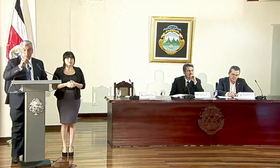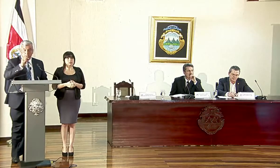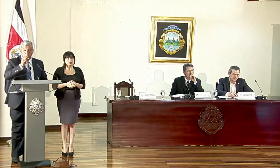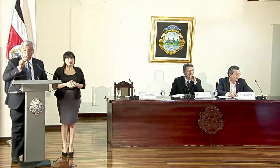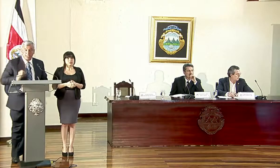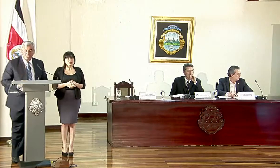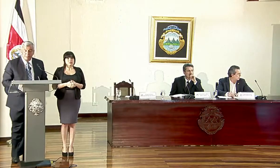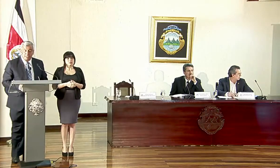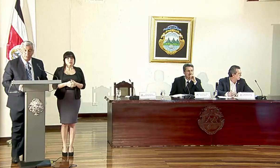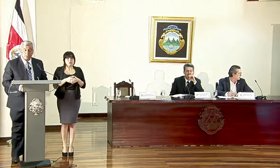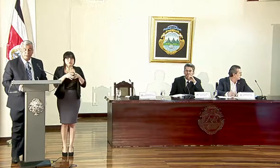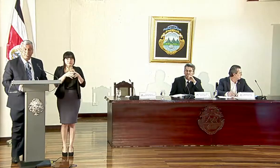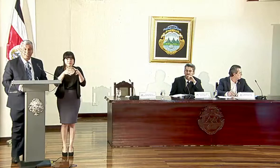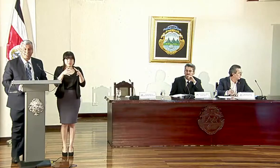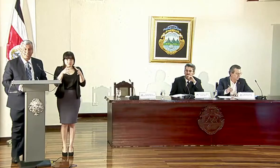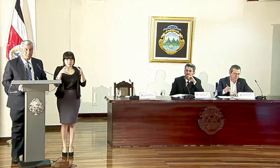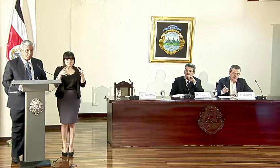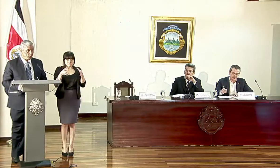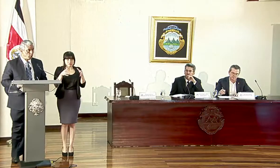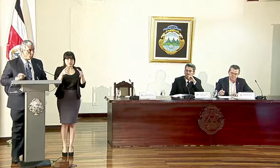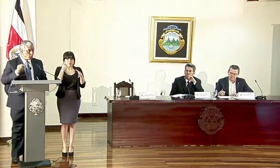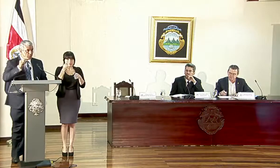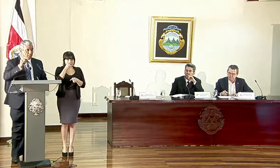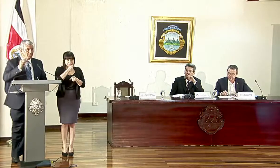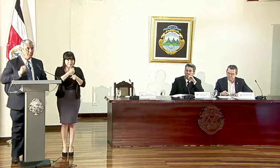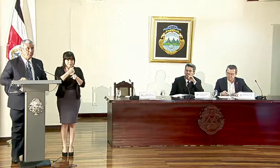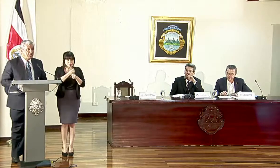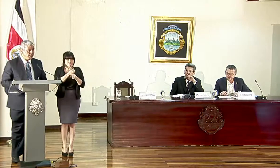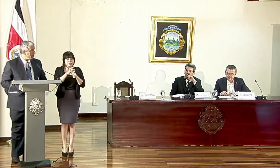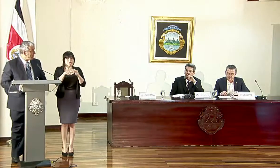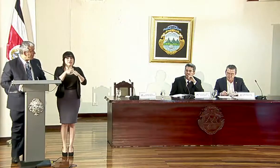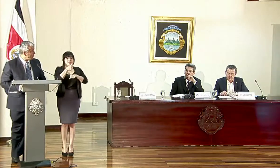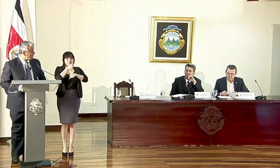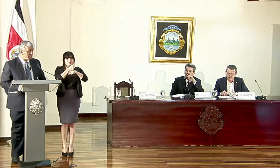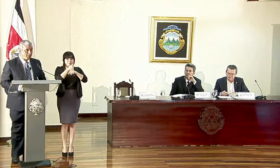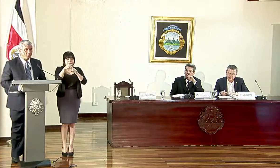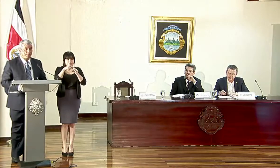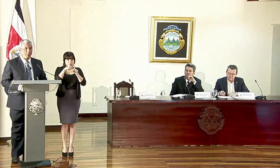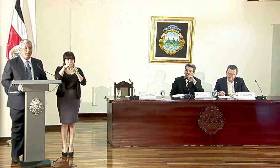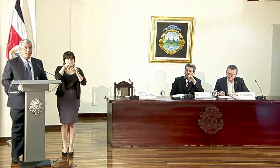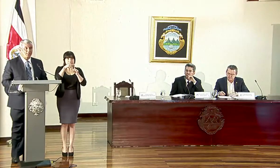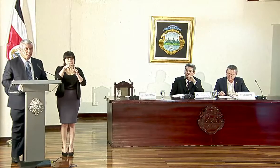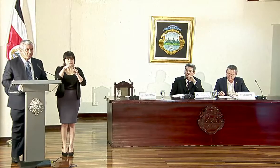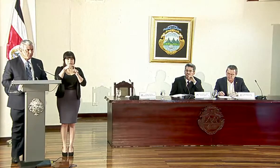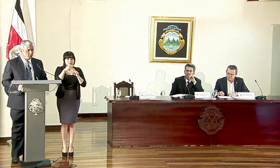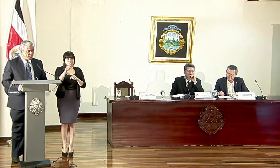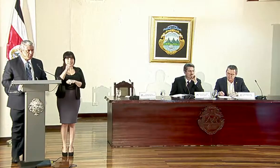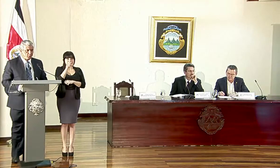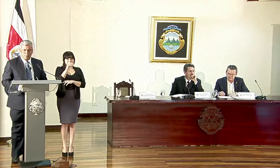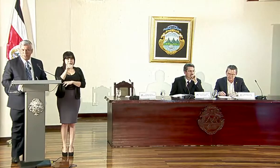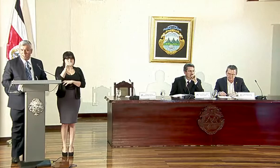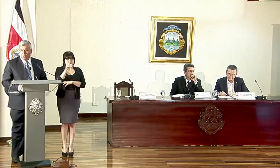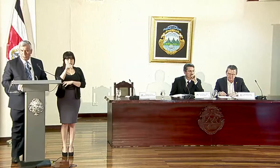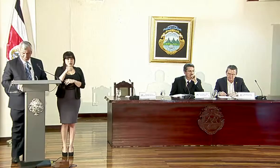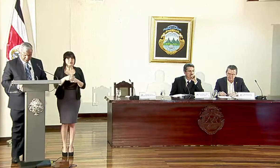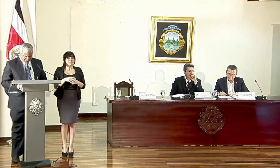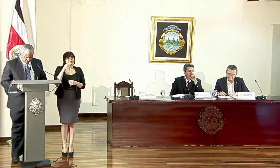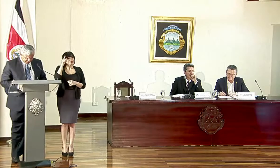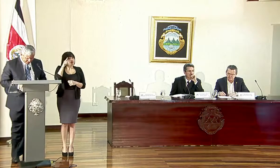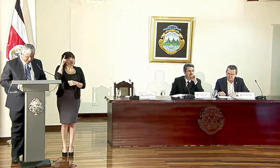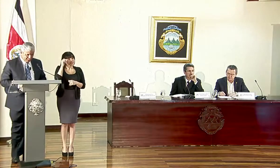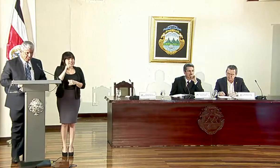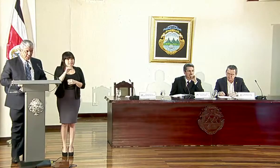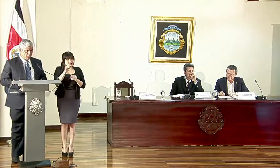un crecimiento de la tasa de desempleo que nos ubica levemente por encima del 10%. Desde luego que